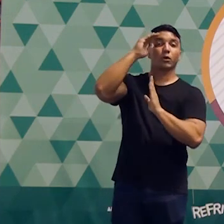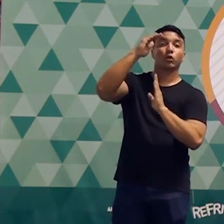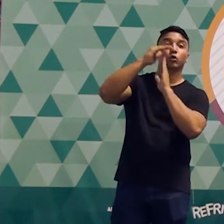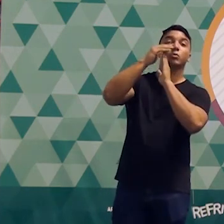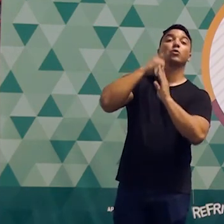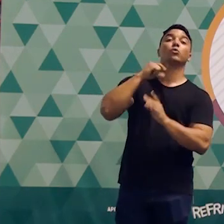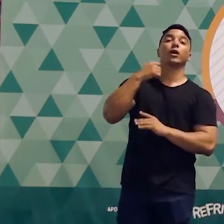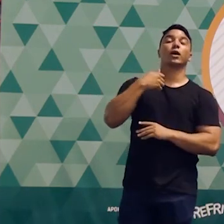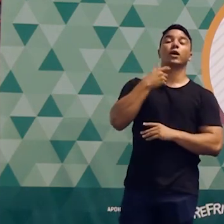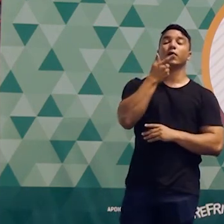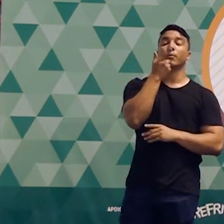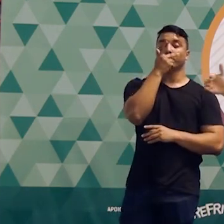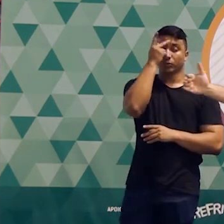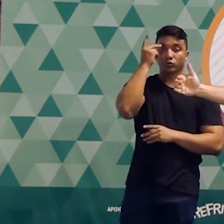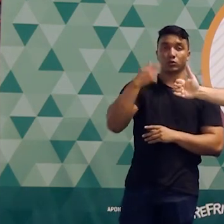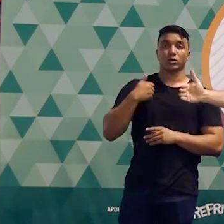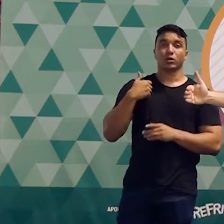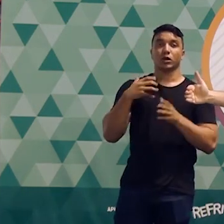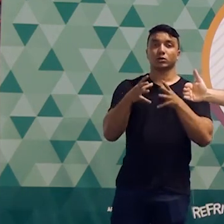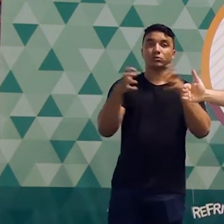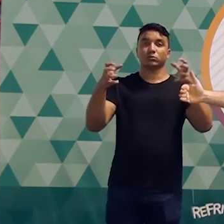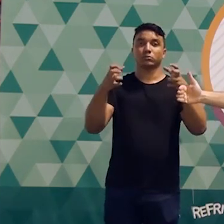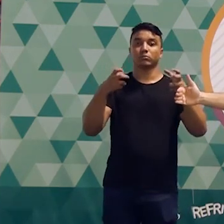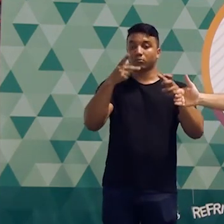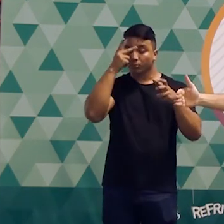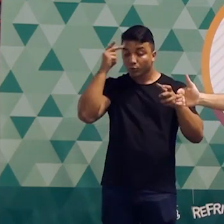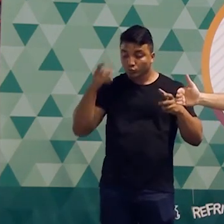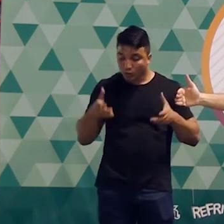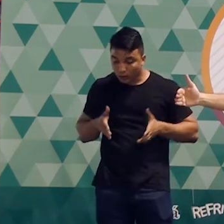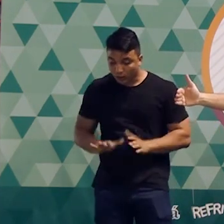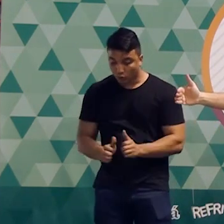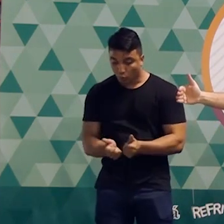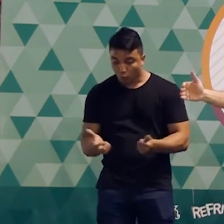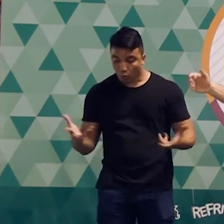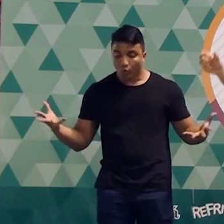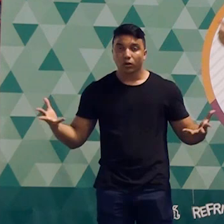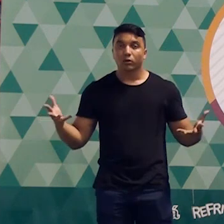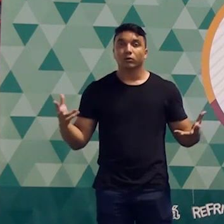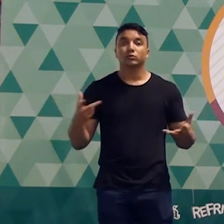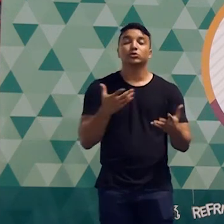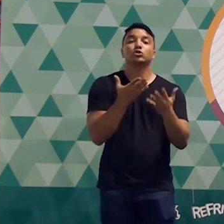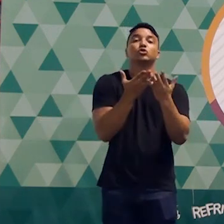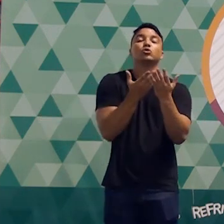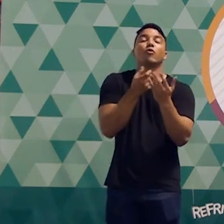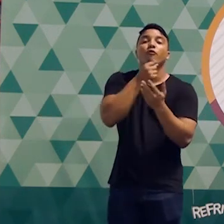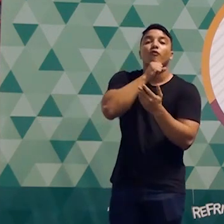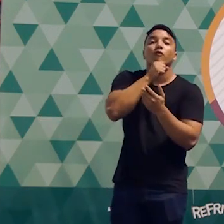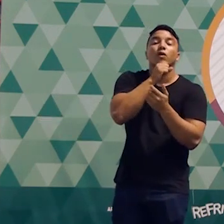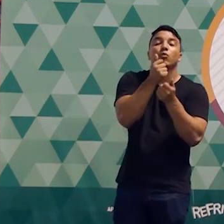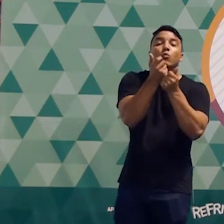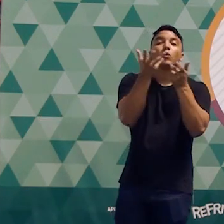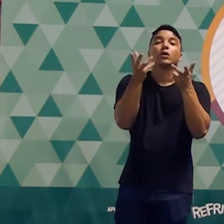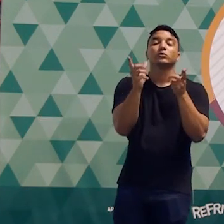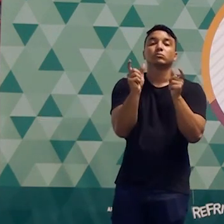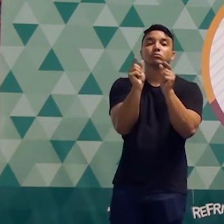topo estão os idosos. Olha quanta gente nasceu na base. Olha tanto de gente que virou